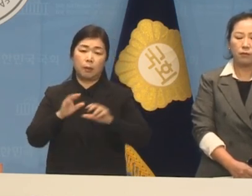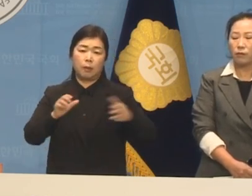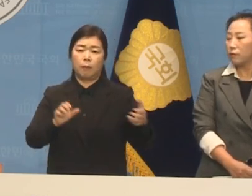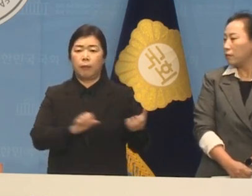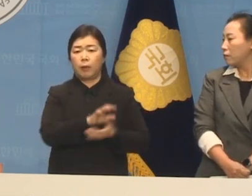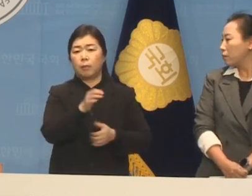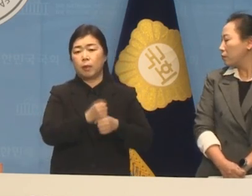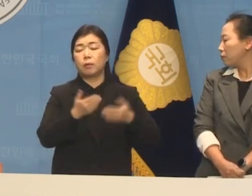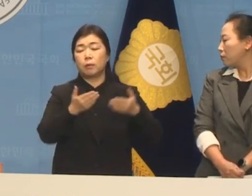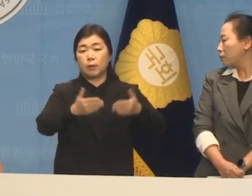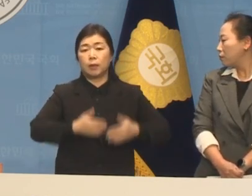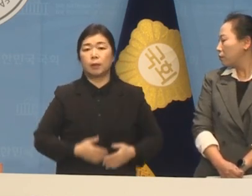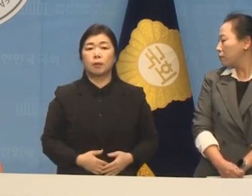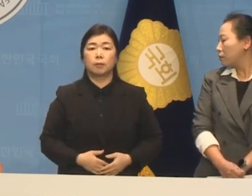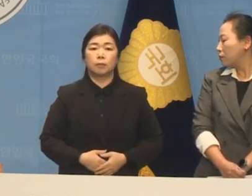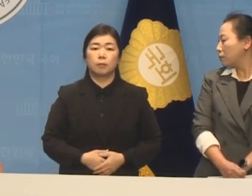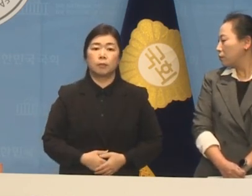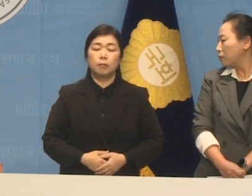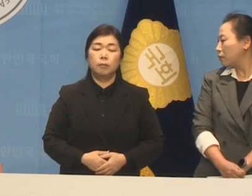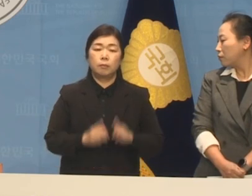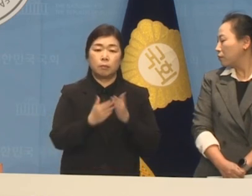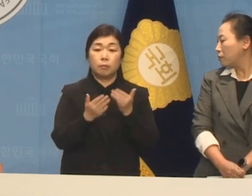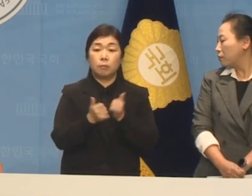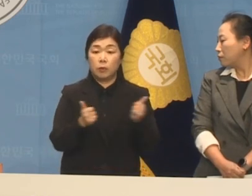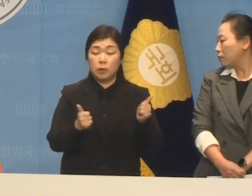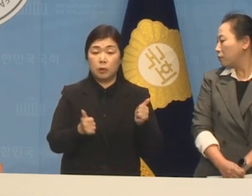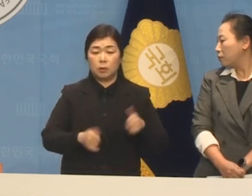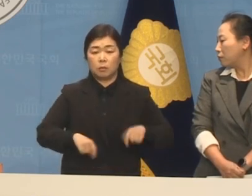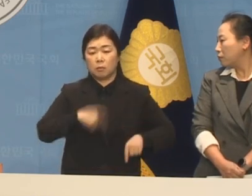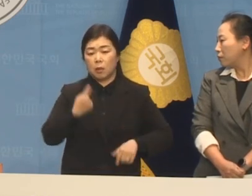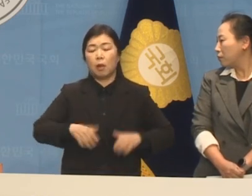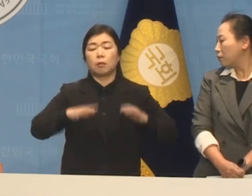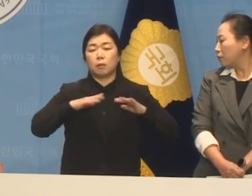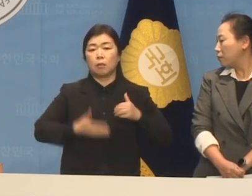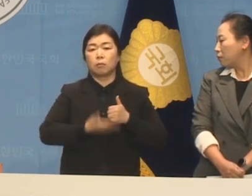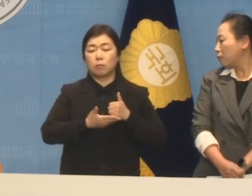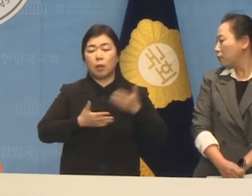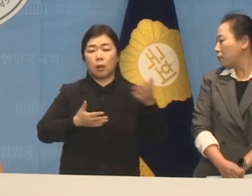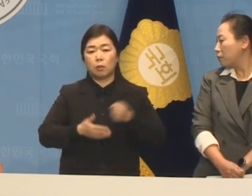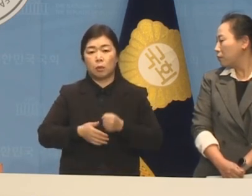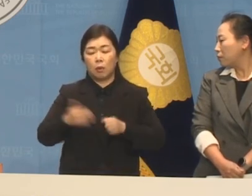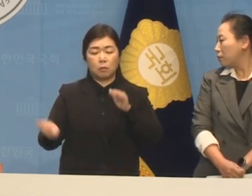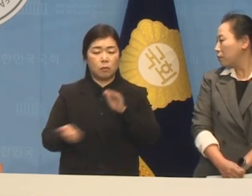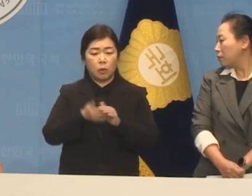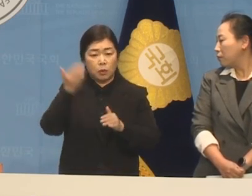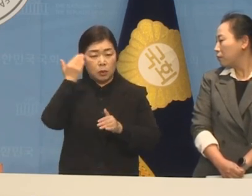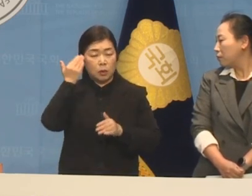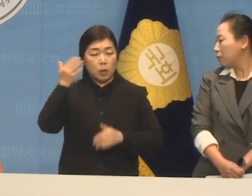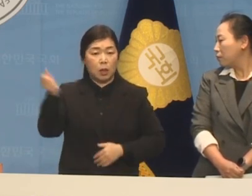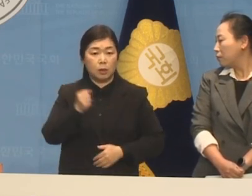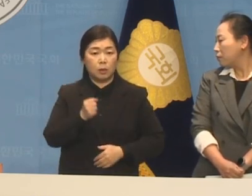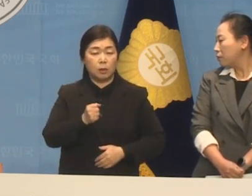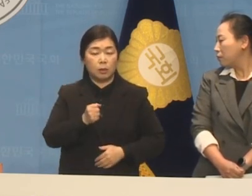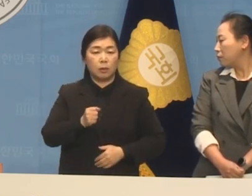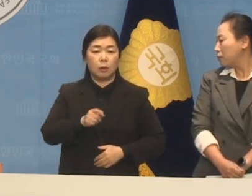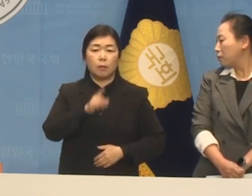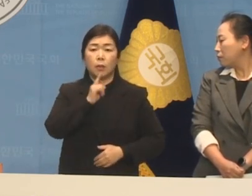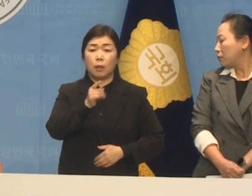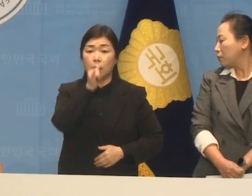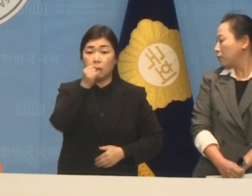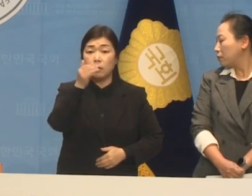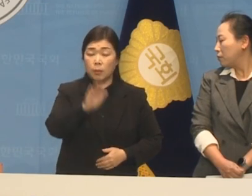속으로 밀어넣었습니다. 본인들의 자아자찬으로 최고의 지식을 갖춘 엘리트라고 자처하고